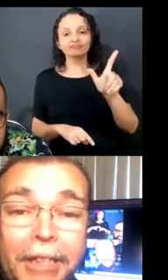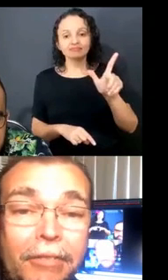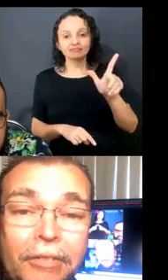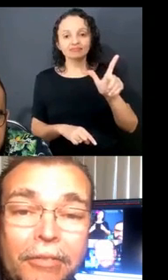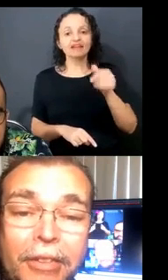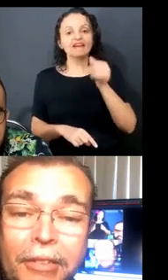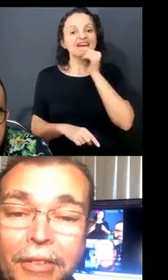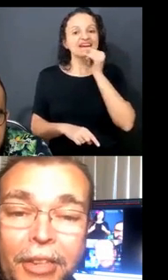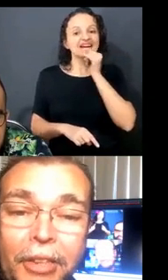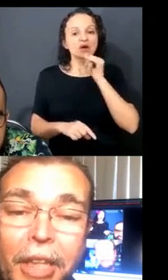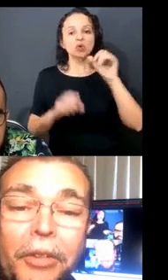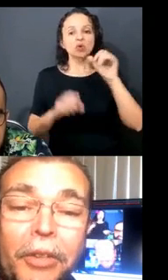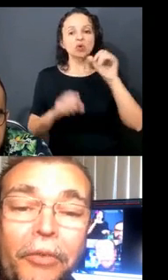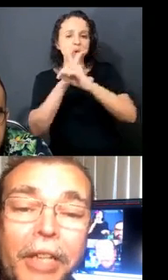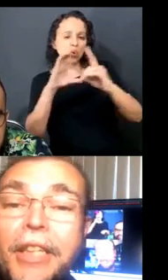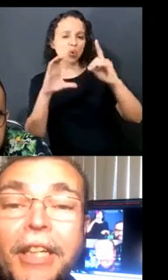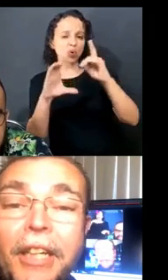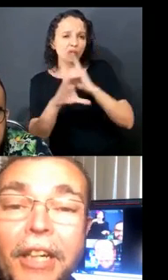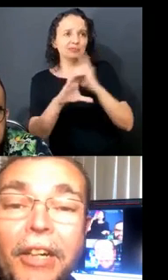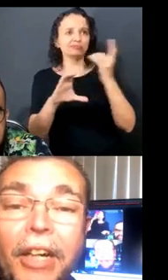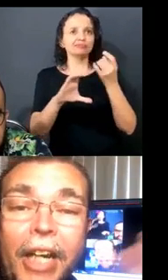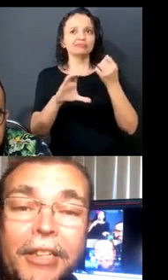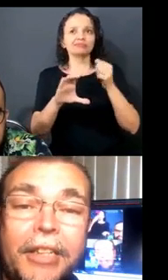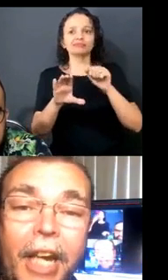fazer culto na praça,